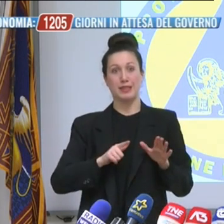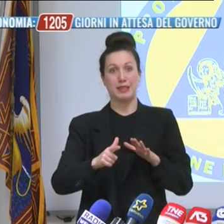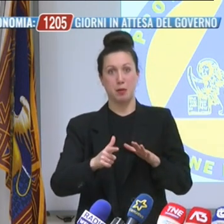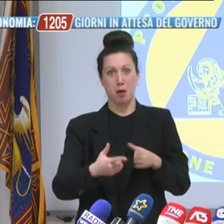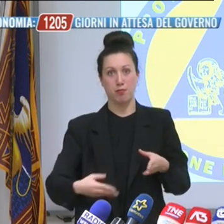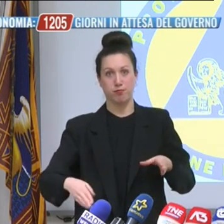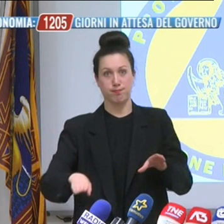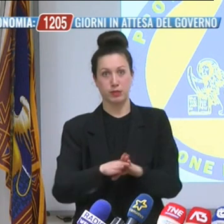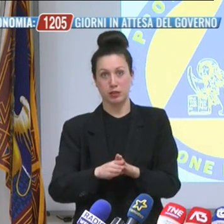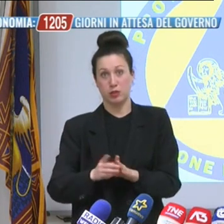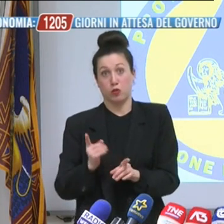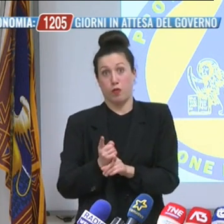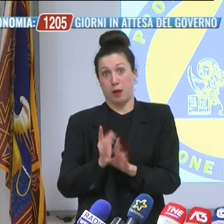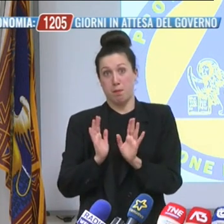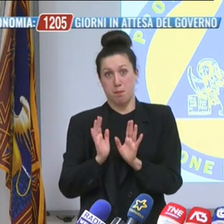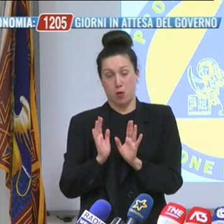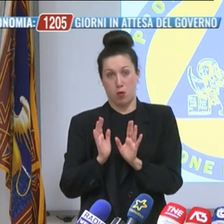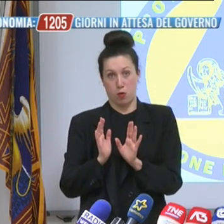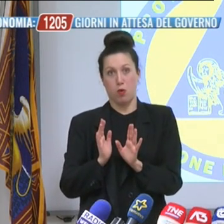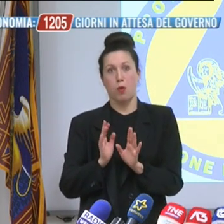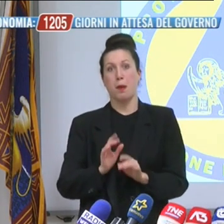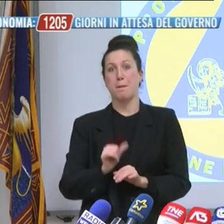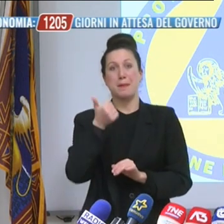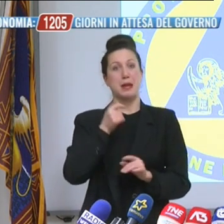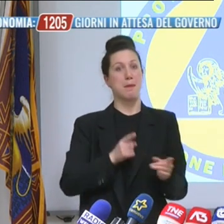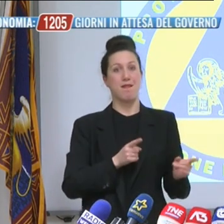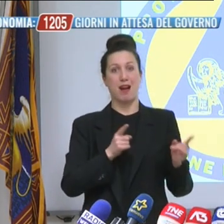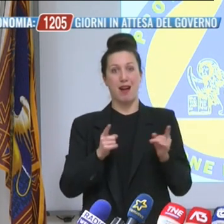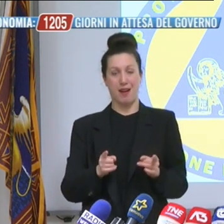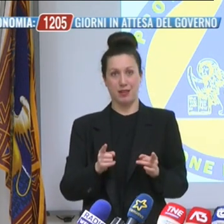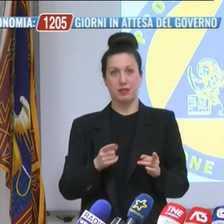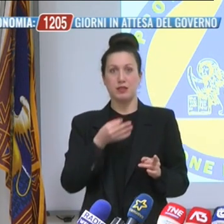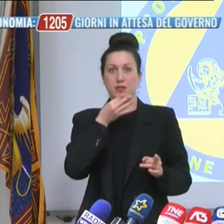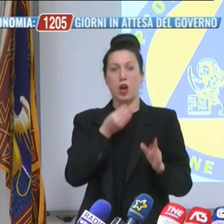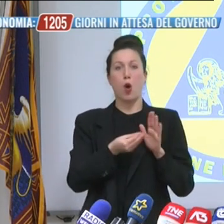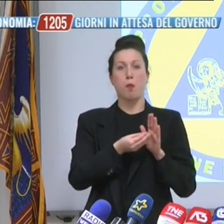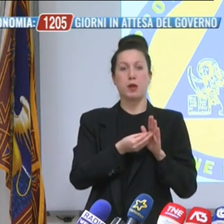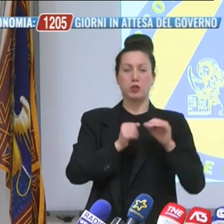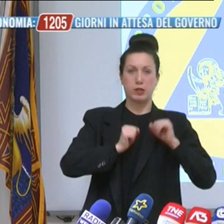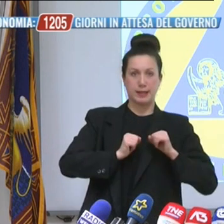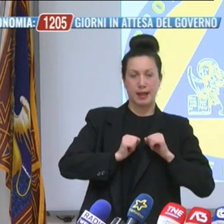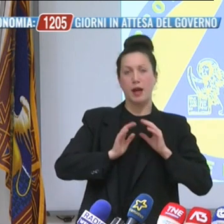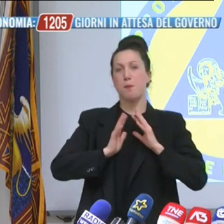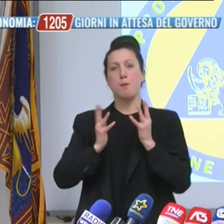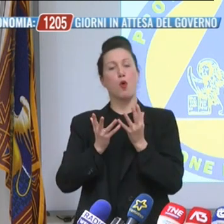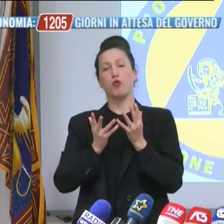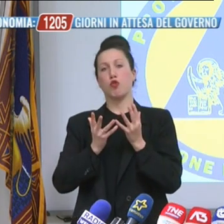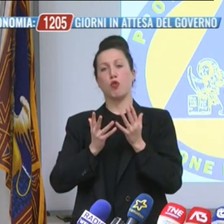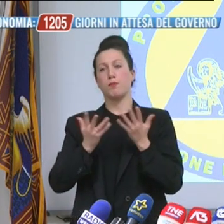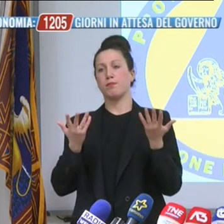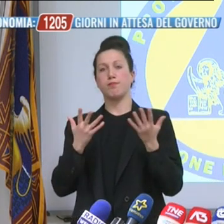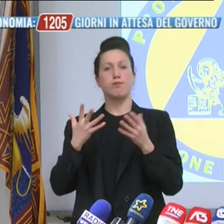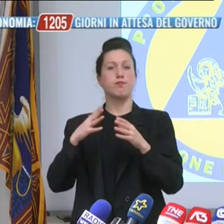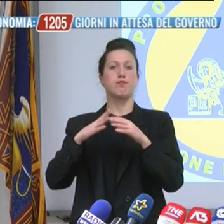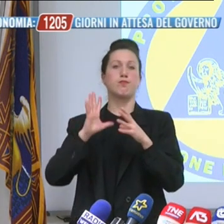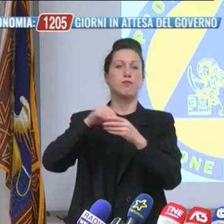vaccinazioni in prima fase, quindi operatori sanitari, mondo dell'RSA, insomma del socio sanitario. Dalla settimana